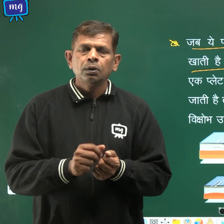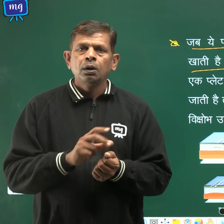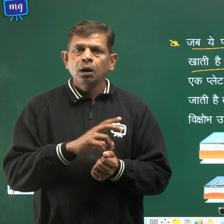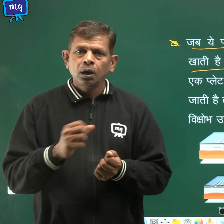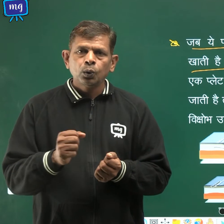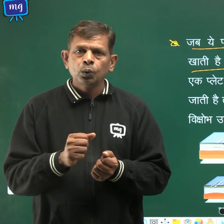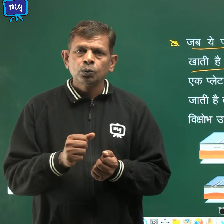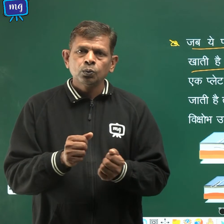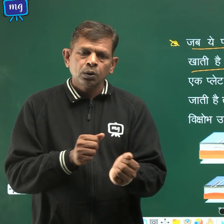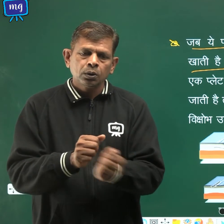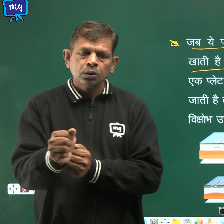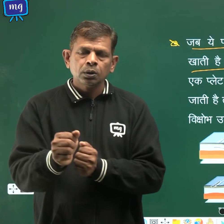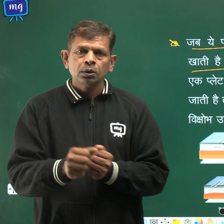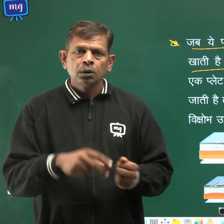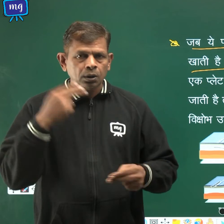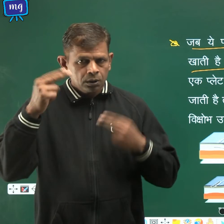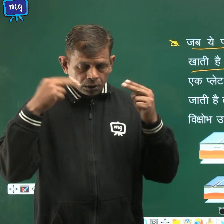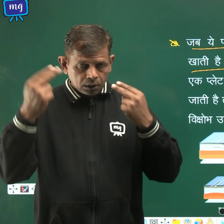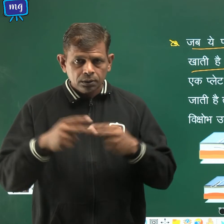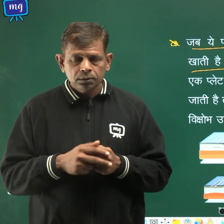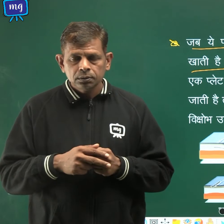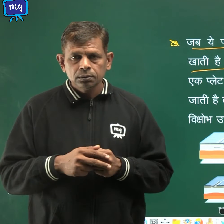अथवा टक्कर के कारण